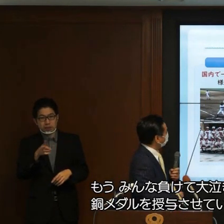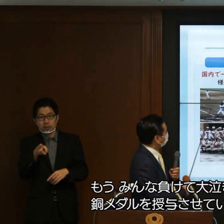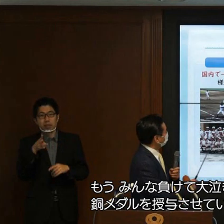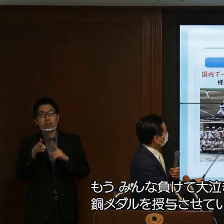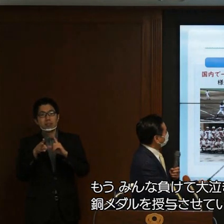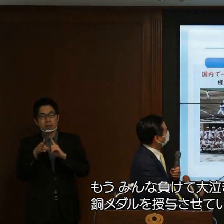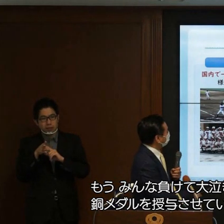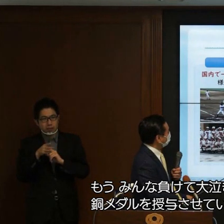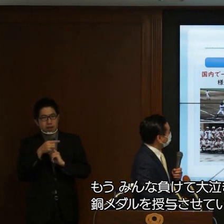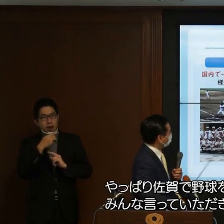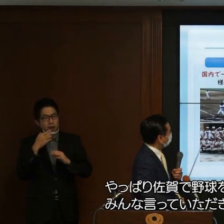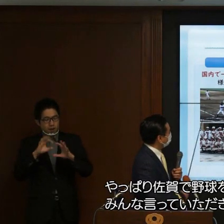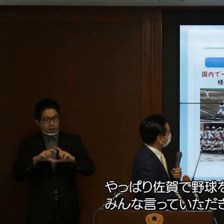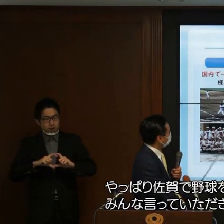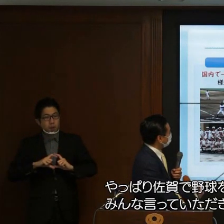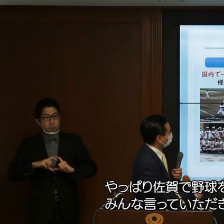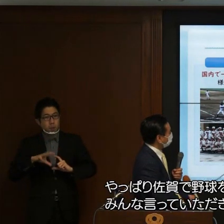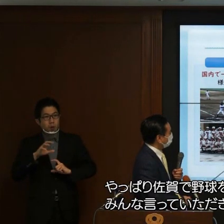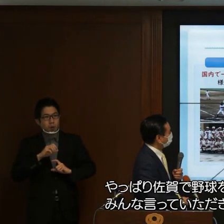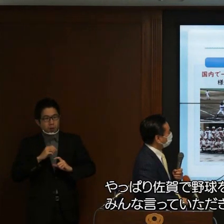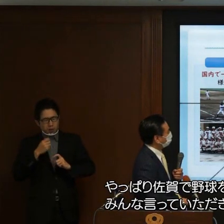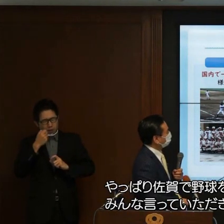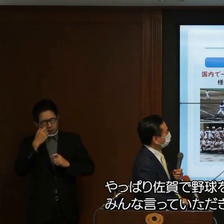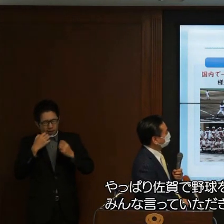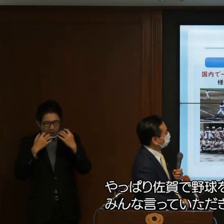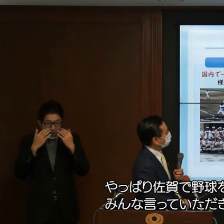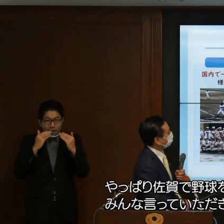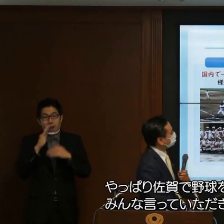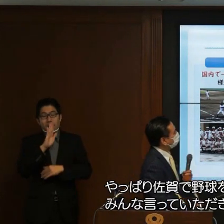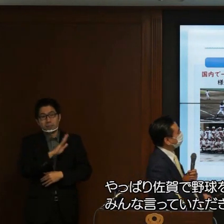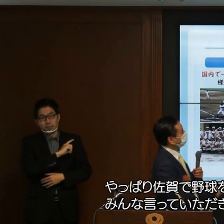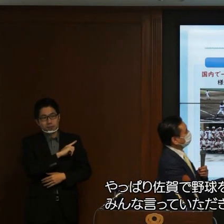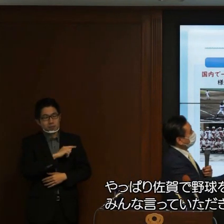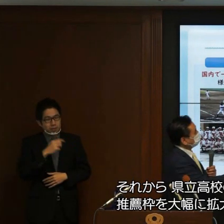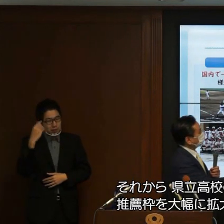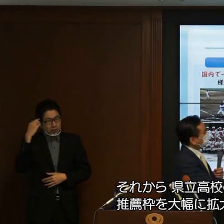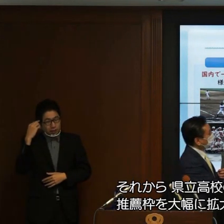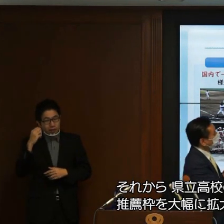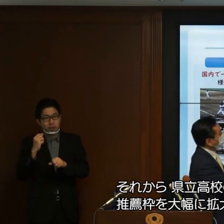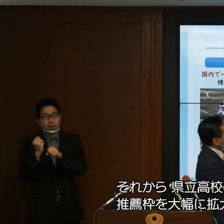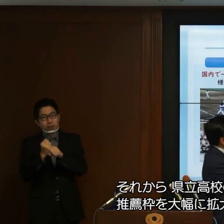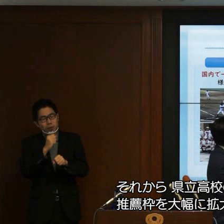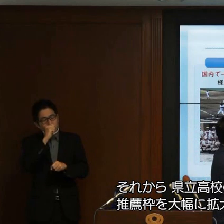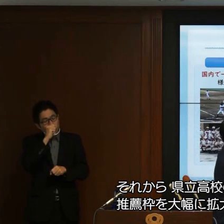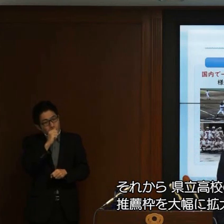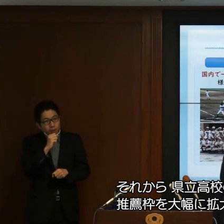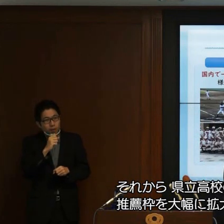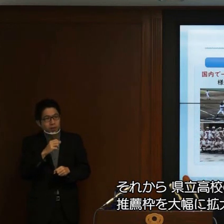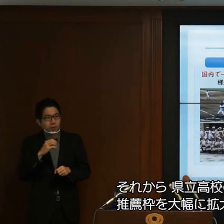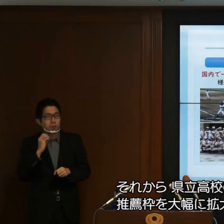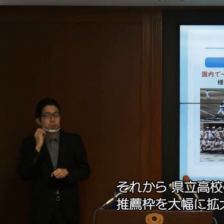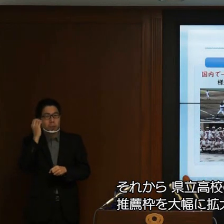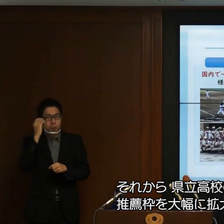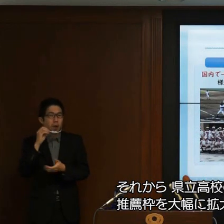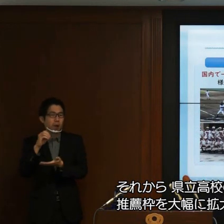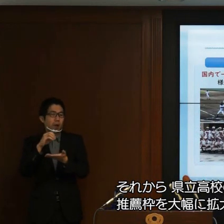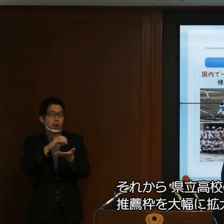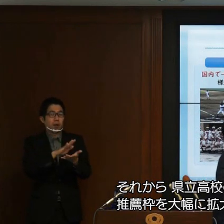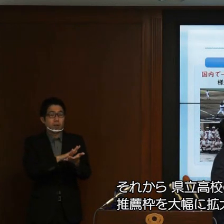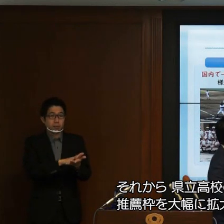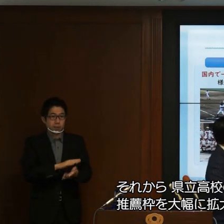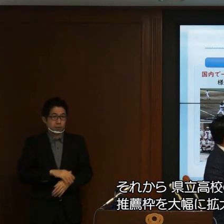ていただいたということで、やっぱり佐賀で野球やってよかったなとみんな言っていただきました。それから県立高校の今度の入試では